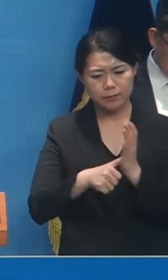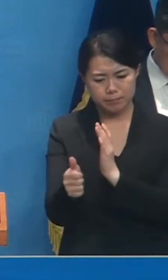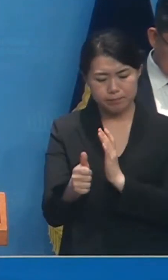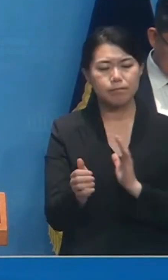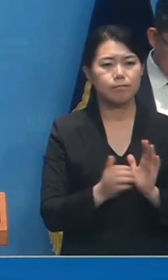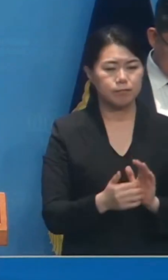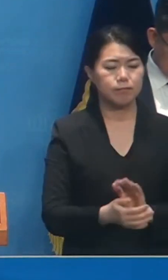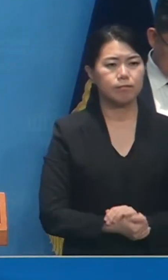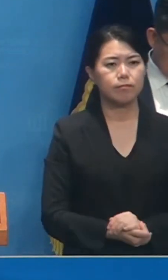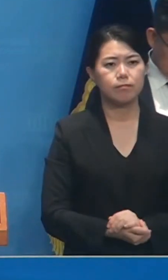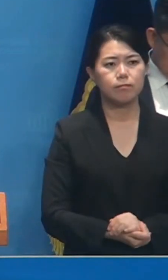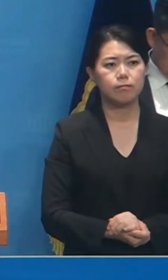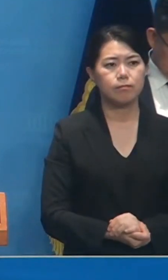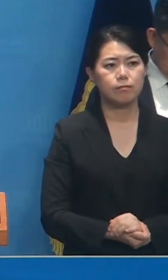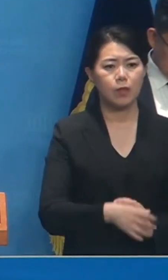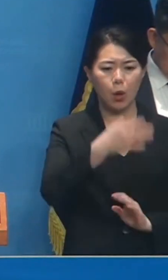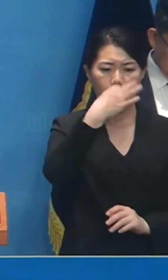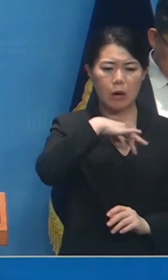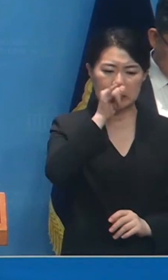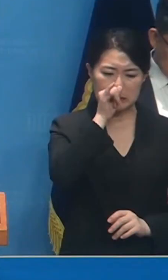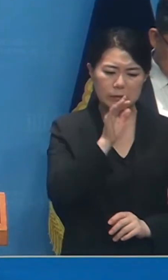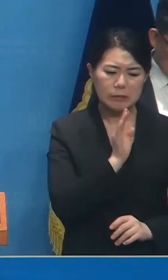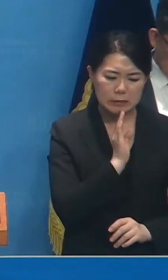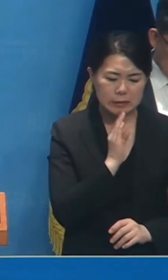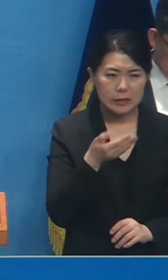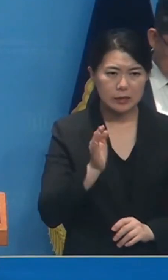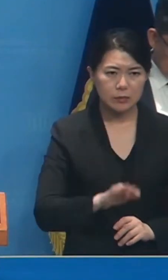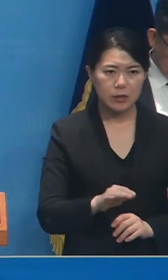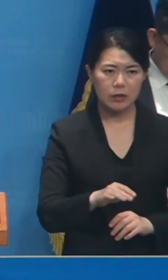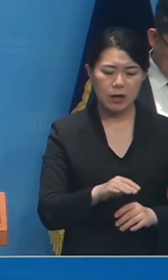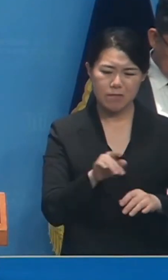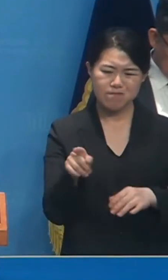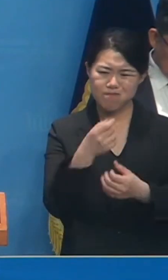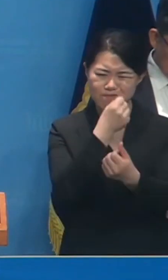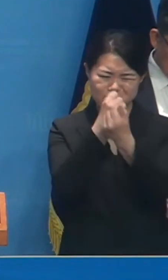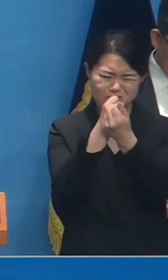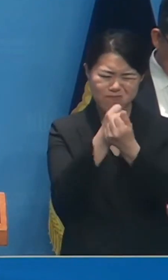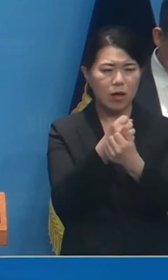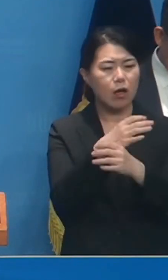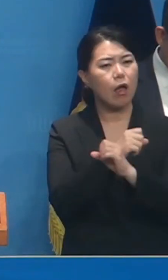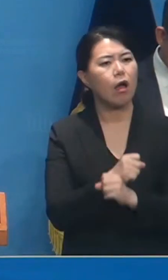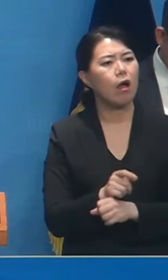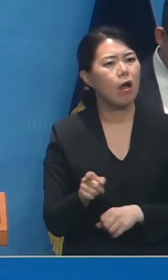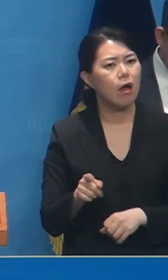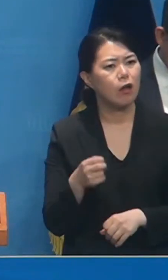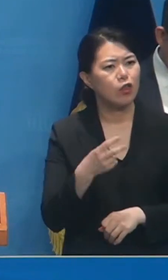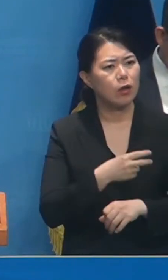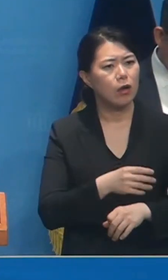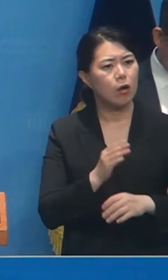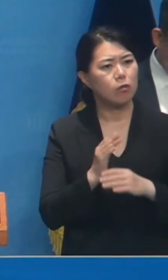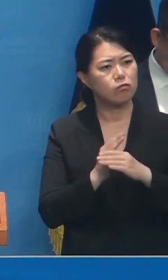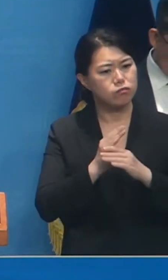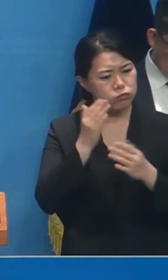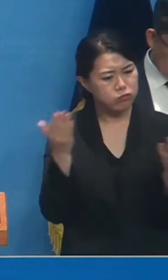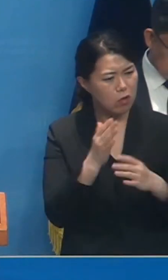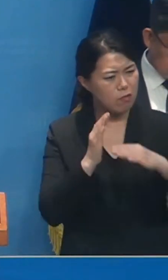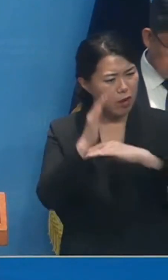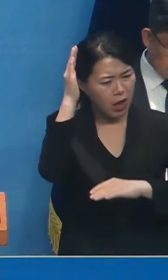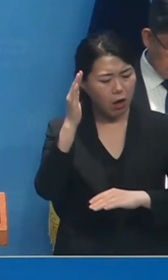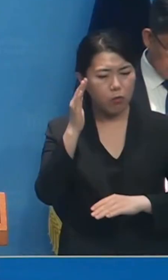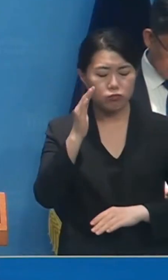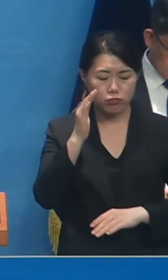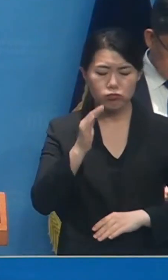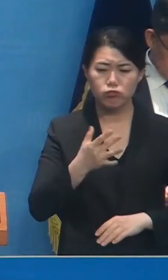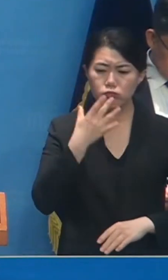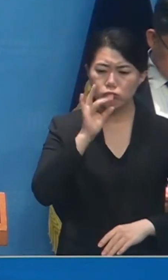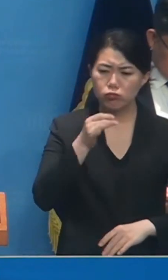있습니다. 성과는 있었지만 일반 통행식 계약 구조, 과로를 당연하게 여기는 시스템,